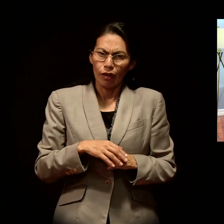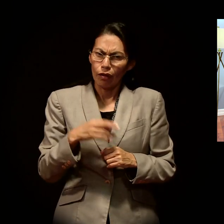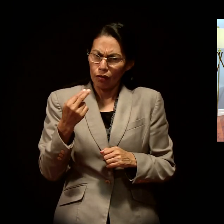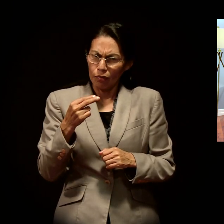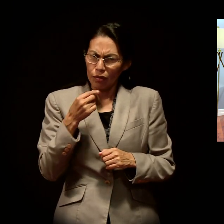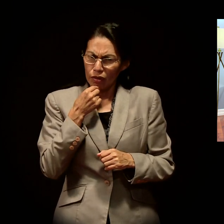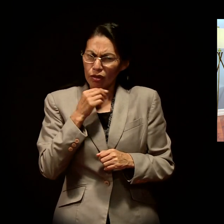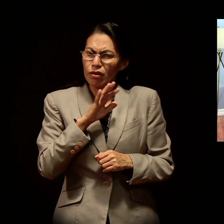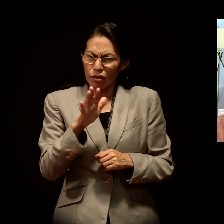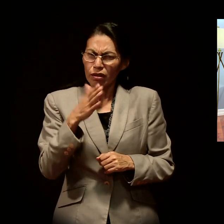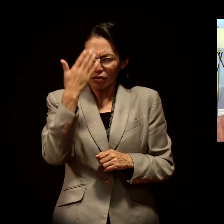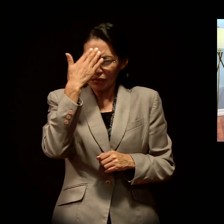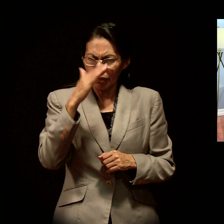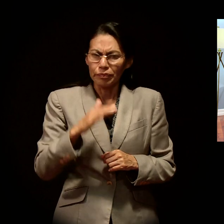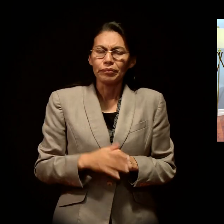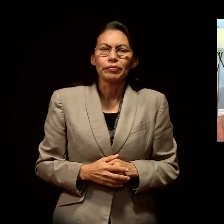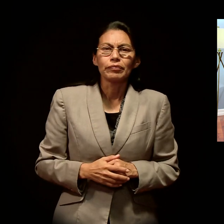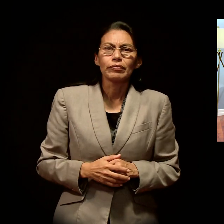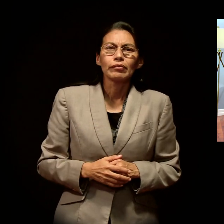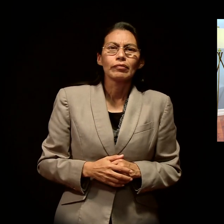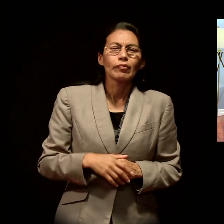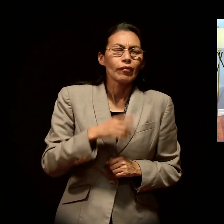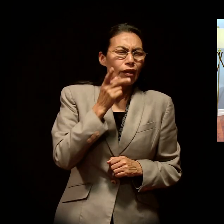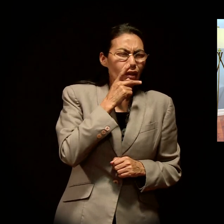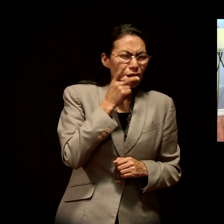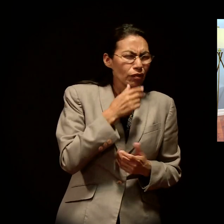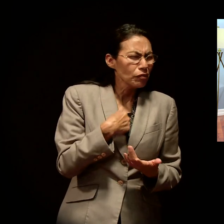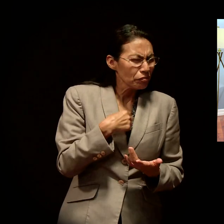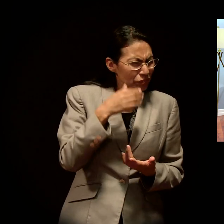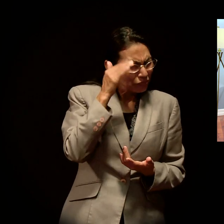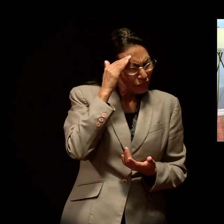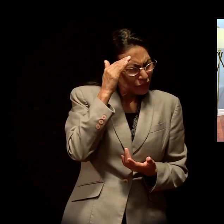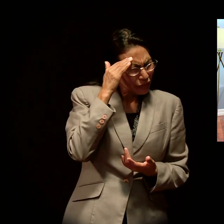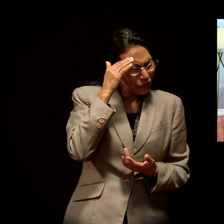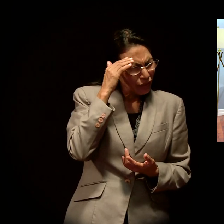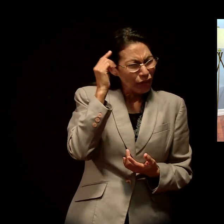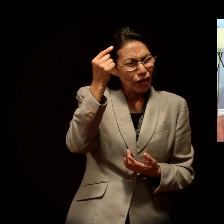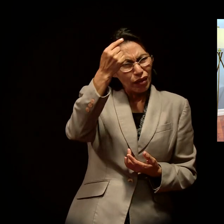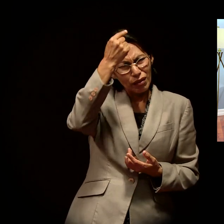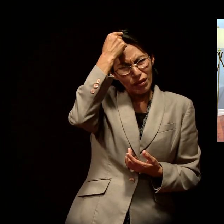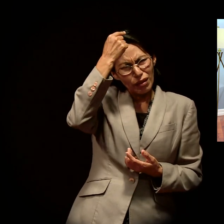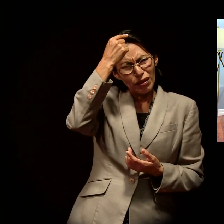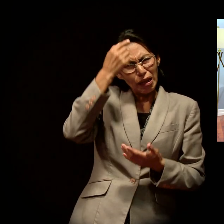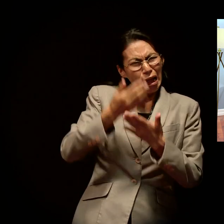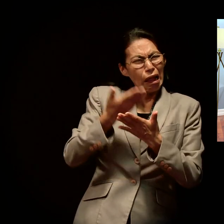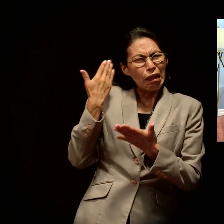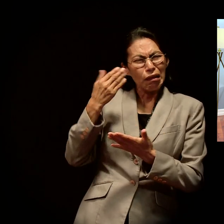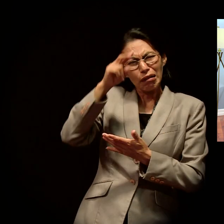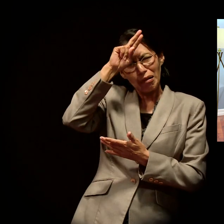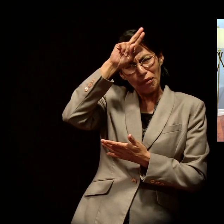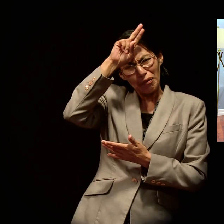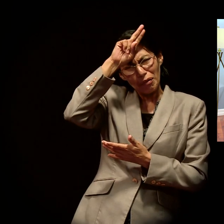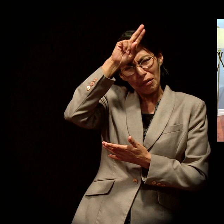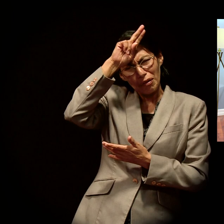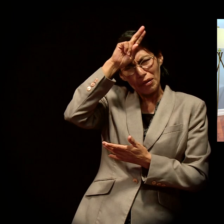Quién es más qué qué aconteció en su relato me hace pensar en Daniel cuando